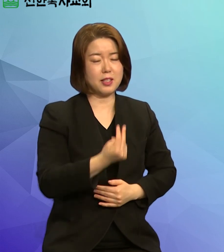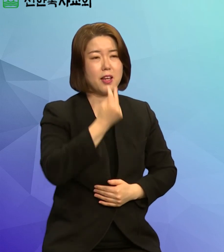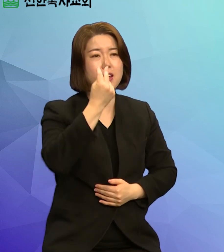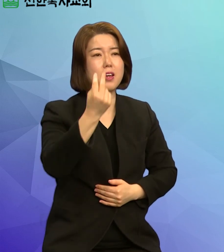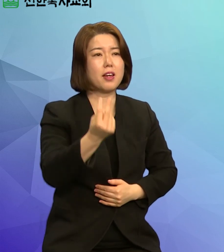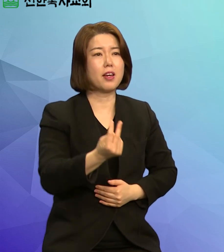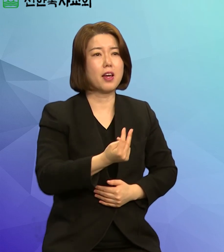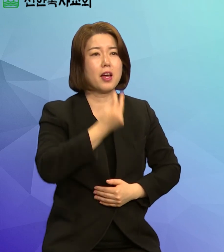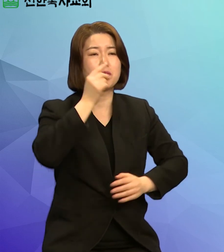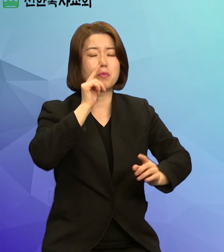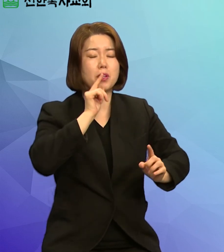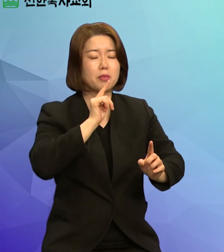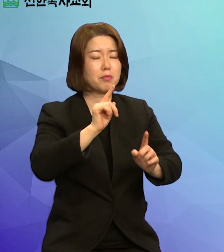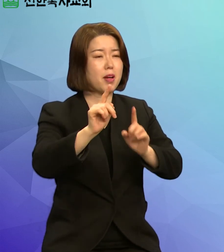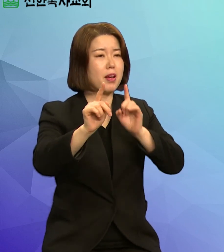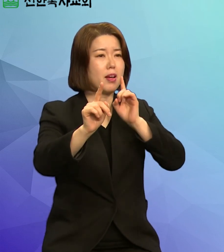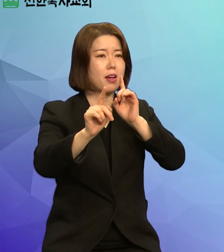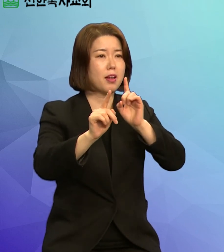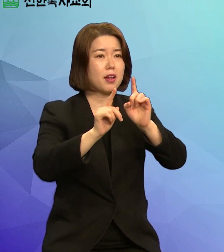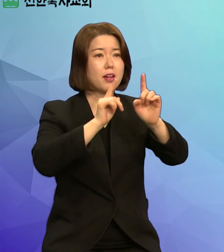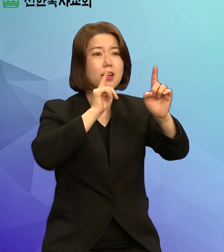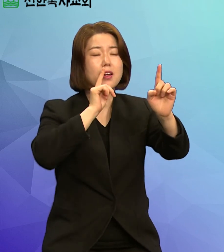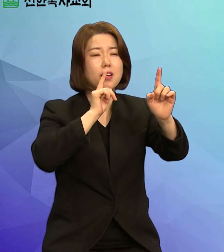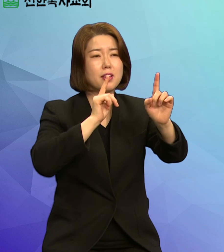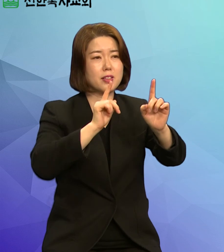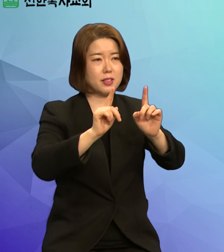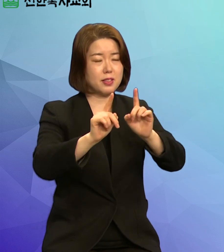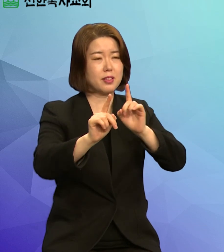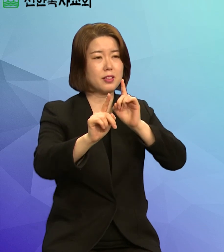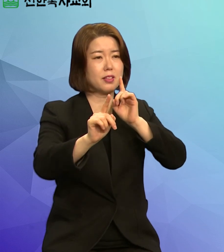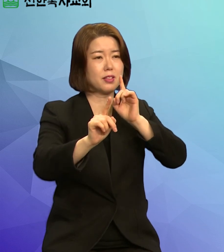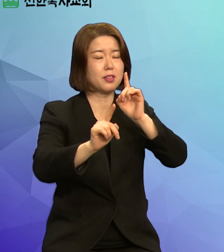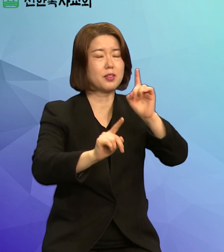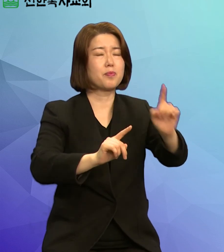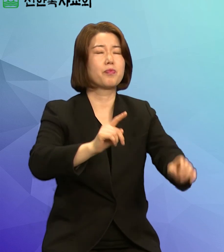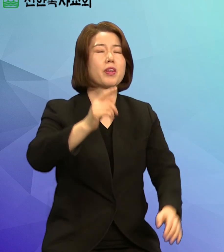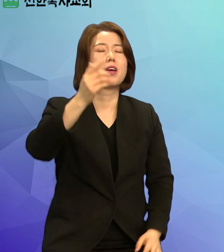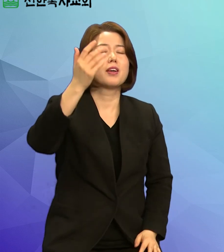영원한 생명 말씀